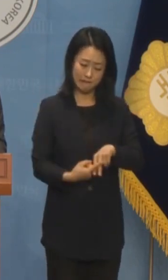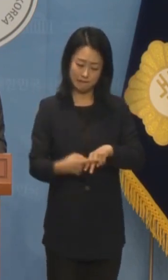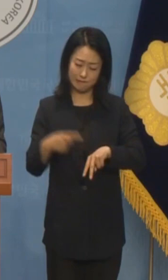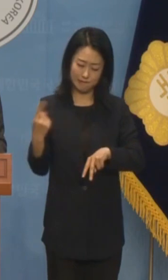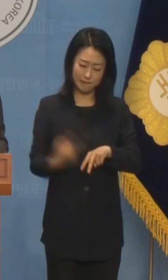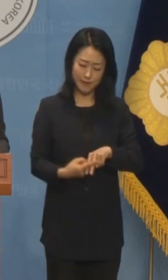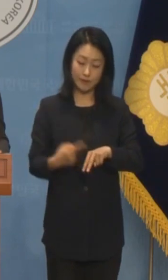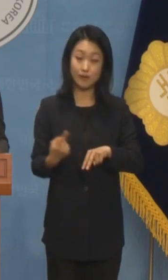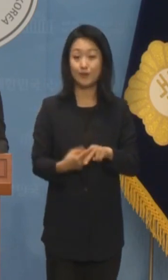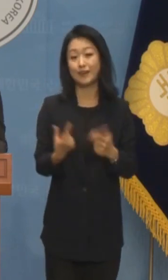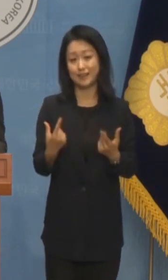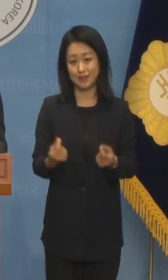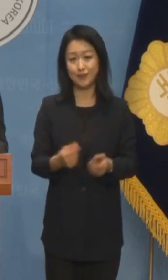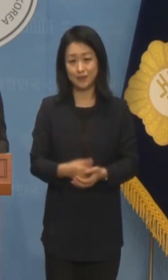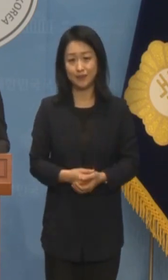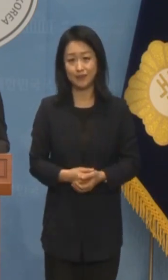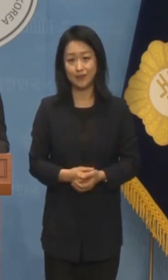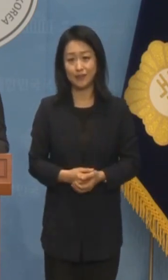들어주셨습니다.